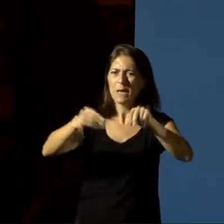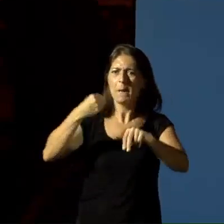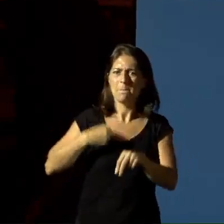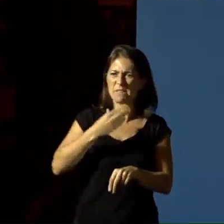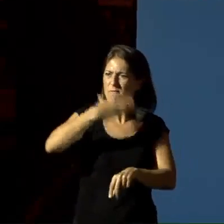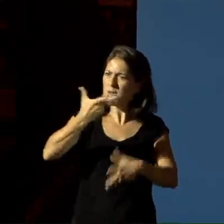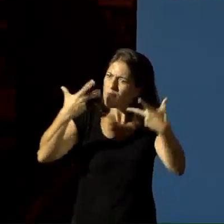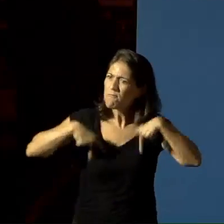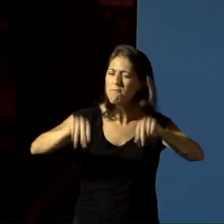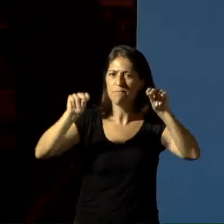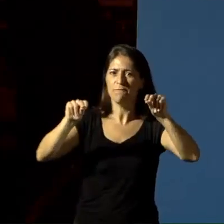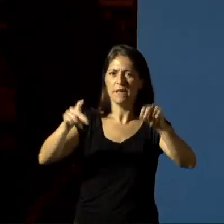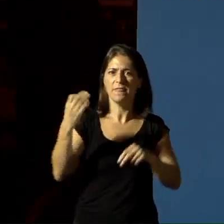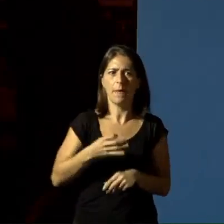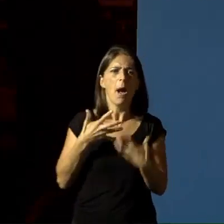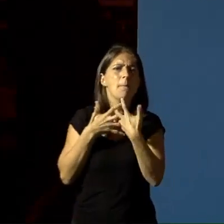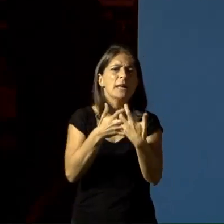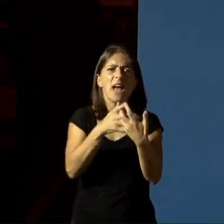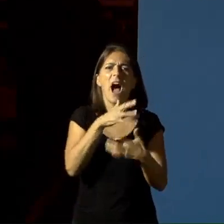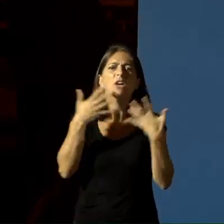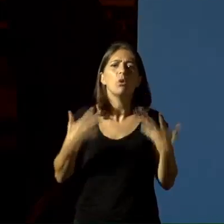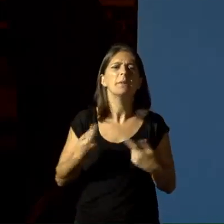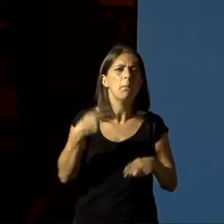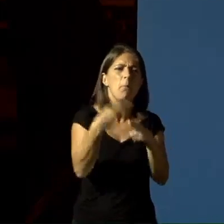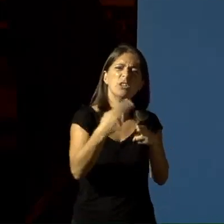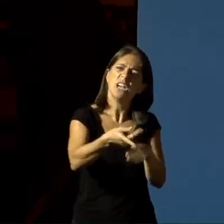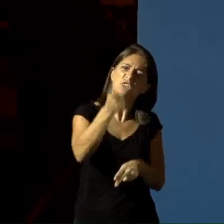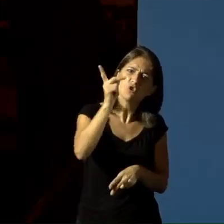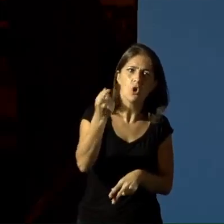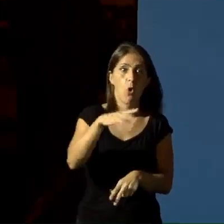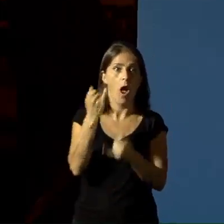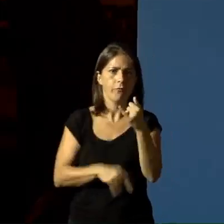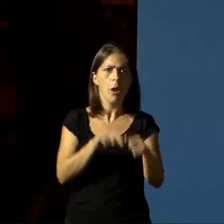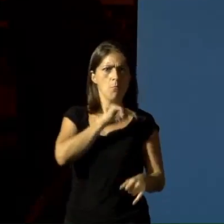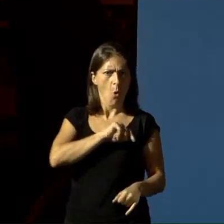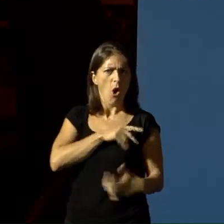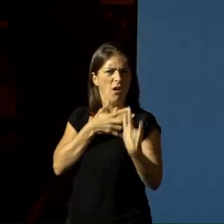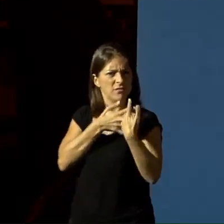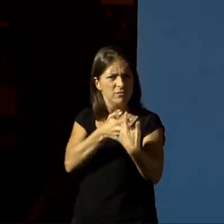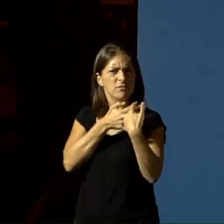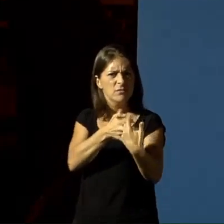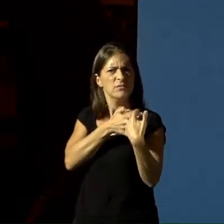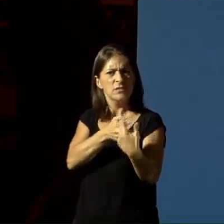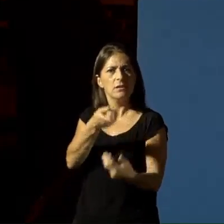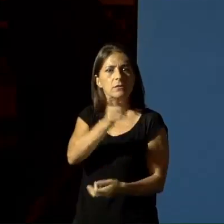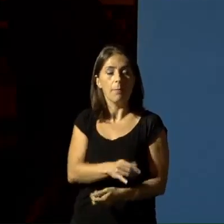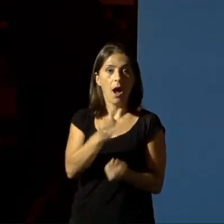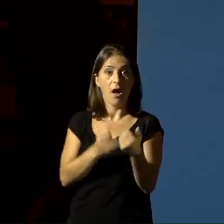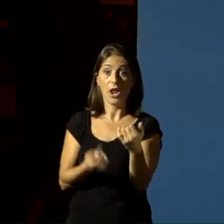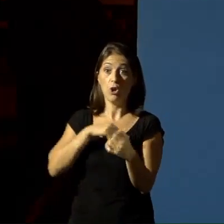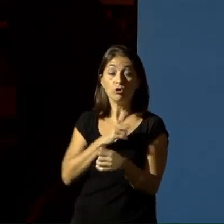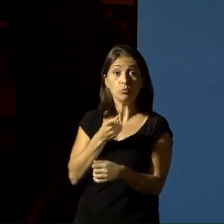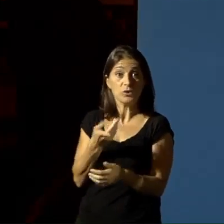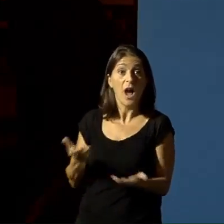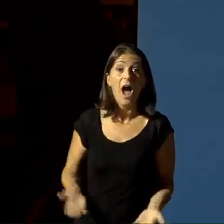esta vergoña. A batalla que temos non é só política, é unha batalla moral, do triunfo dos que apostamos